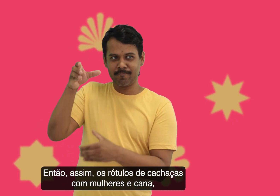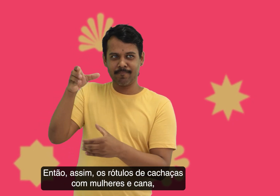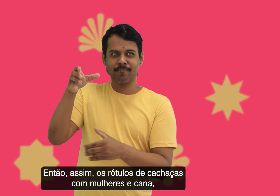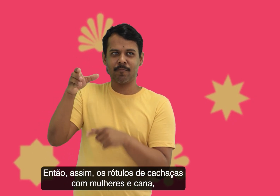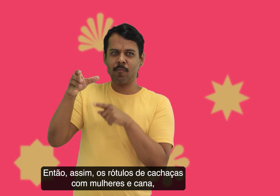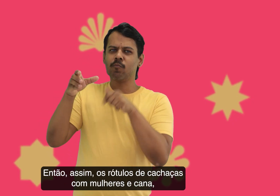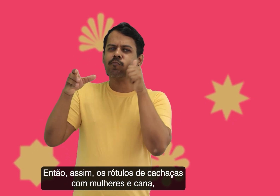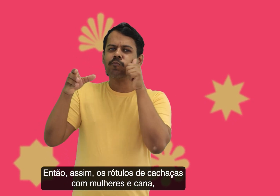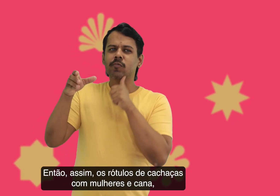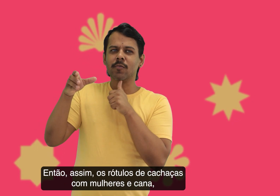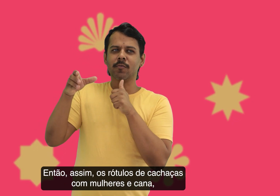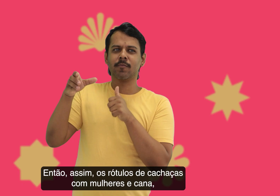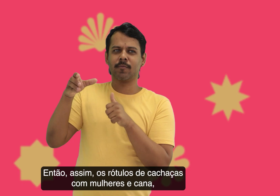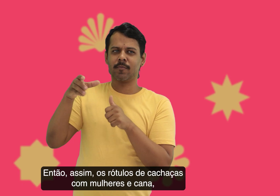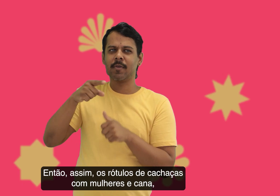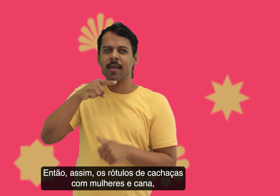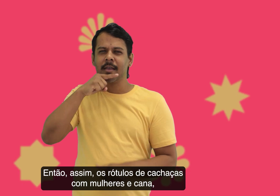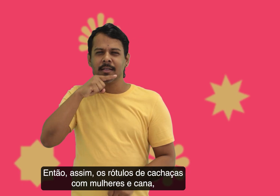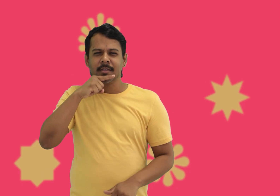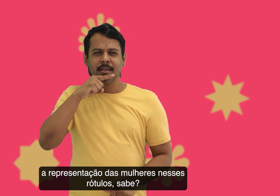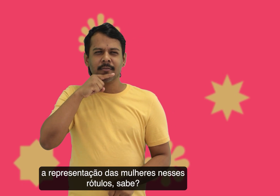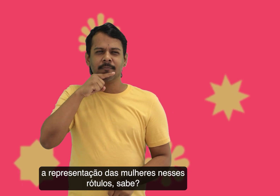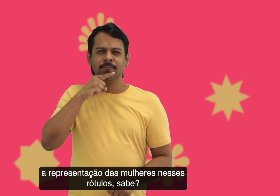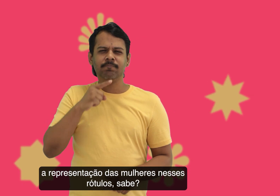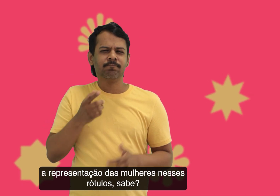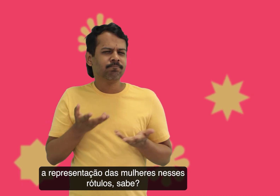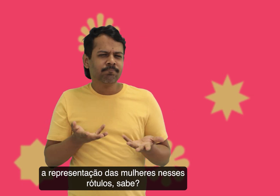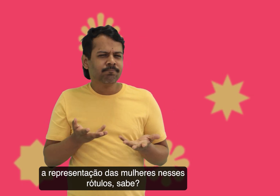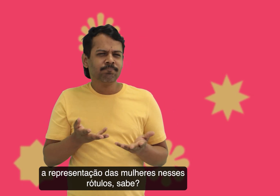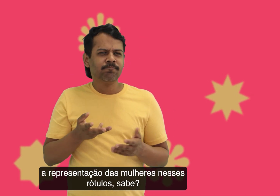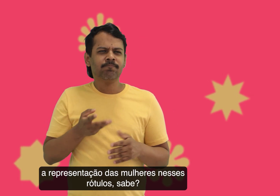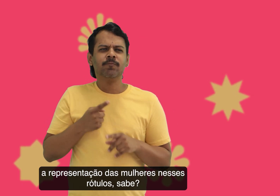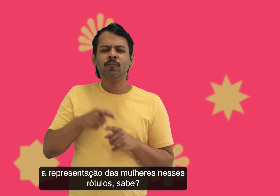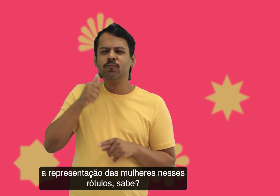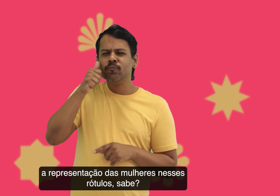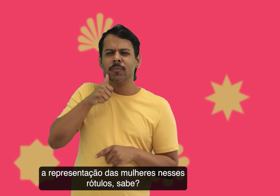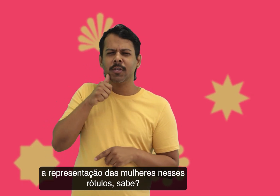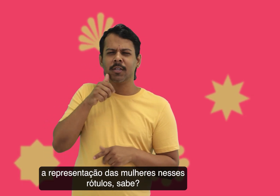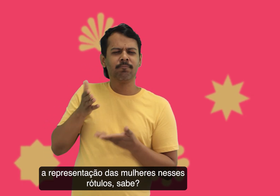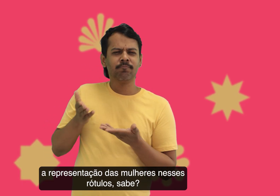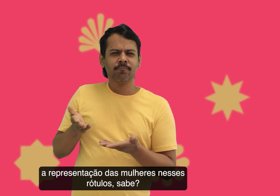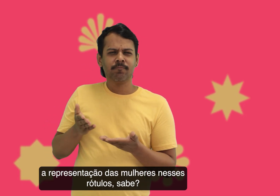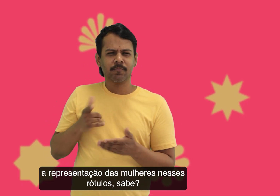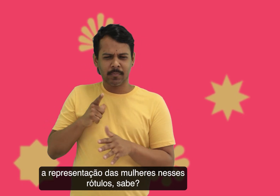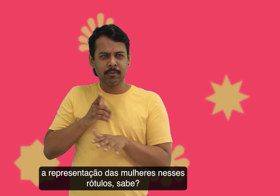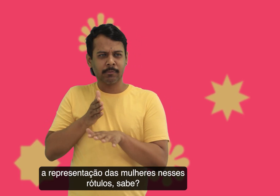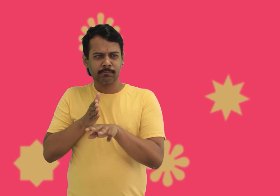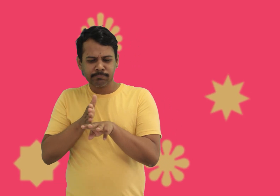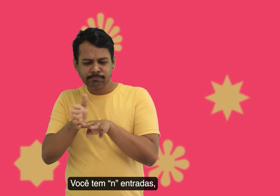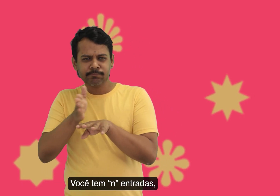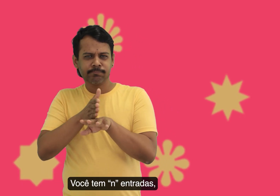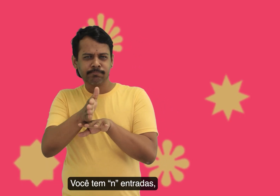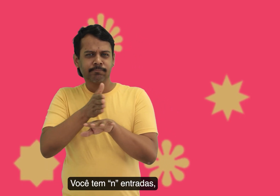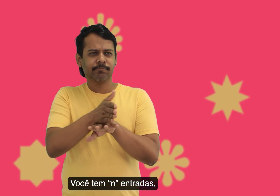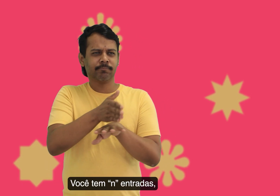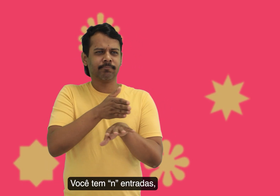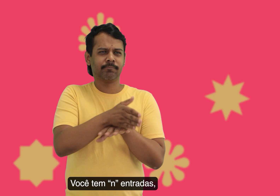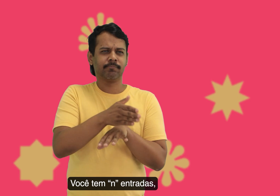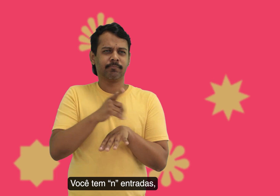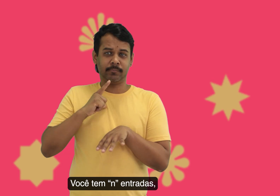de cachaças, com mulheres e cana, né? Representação das mulheres nesses rótulos, sabe? Você tem N